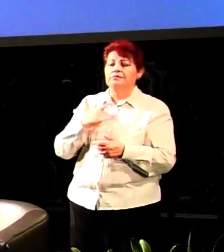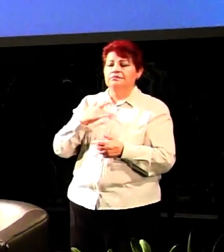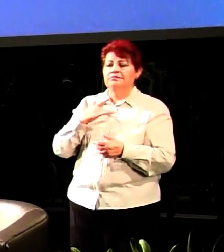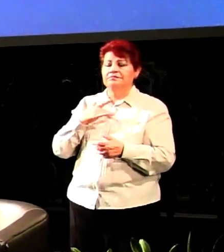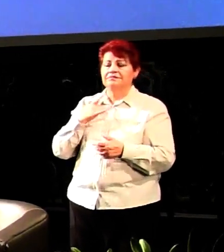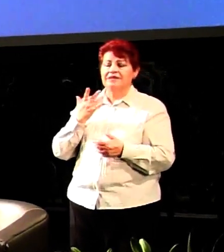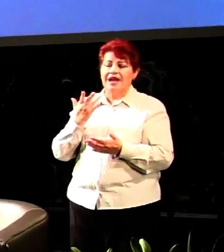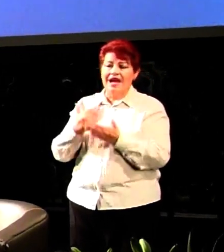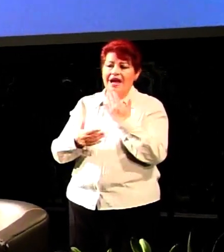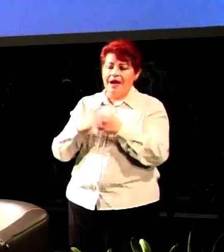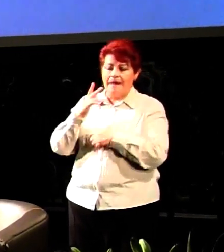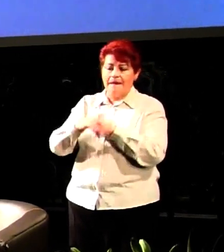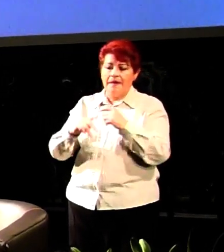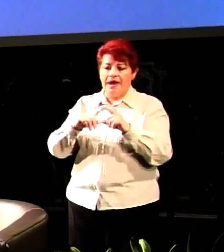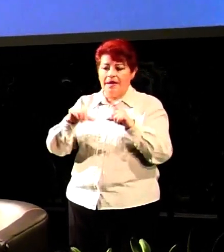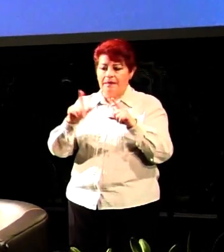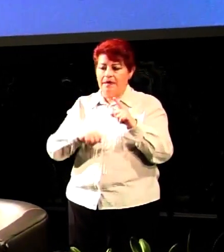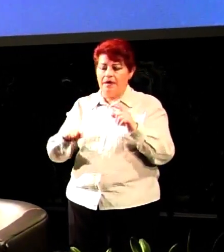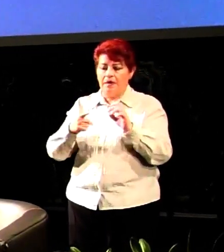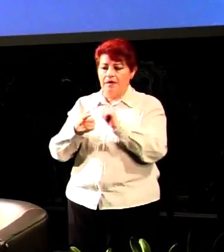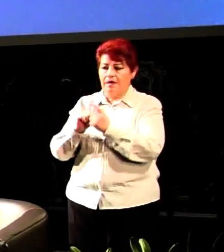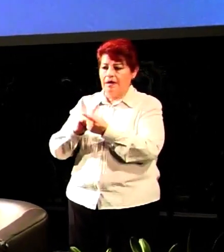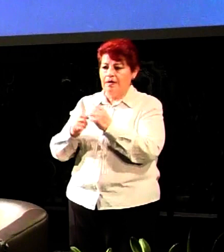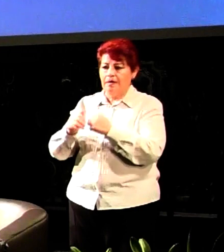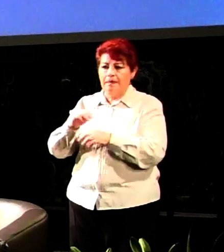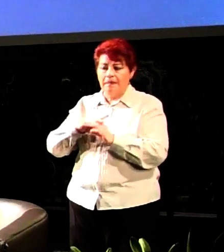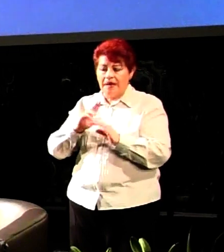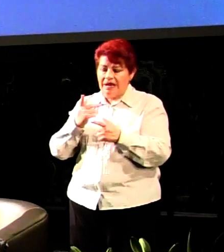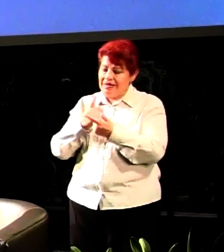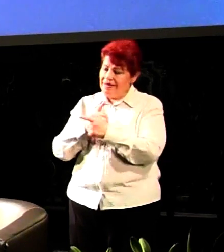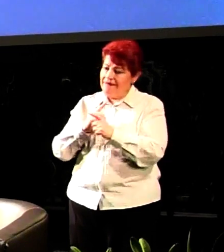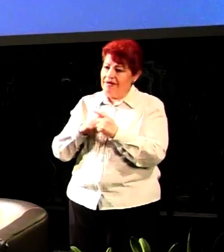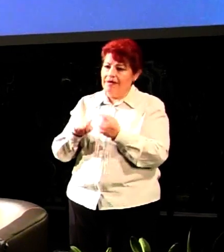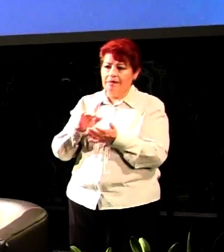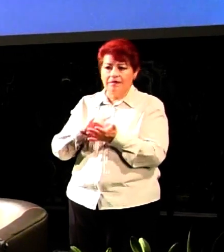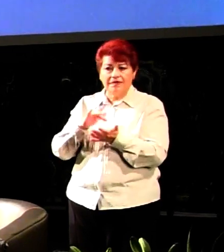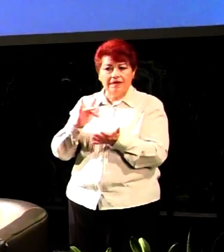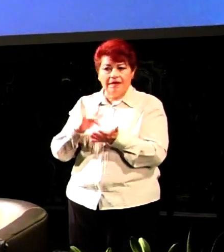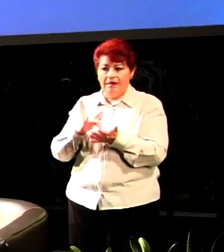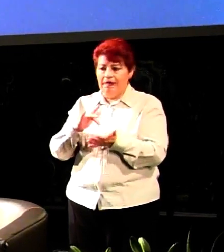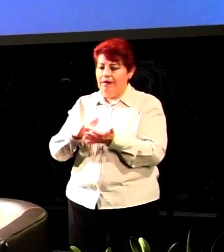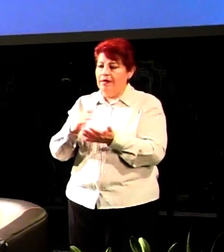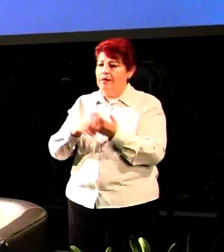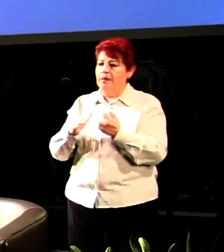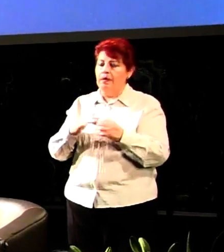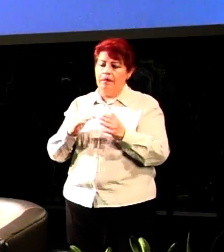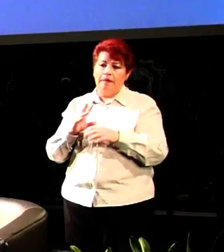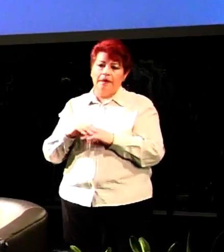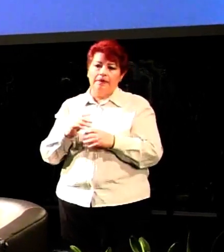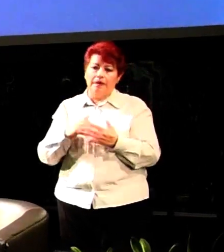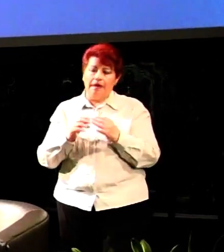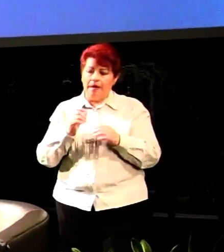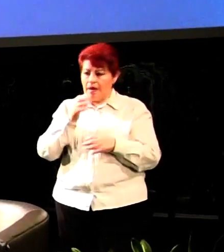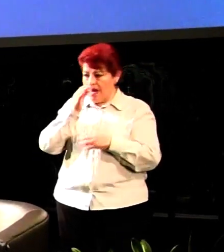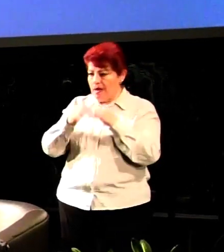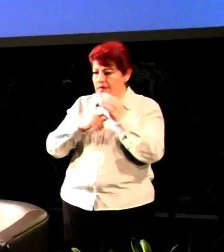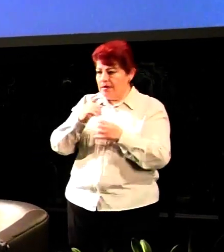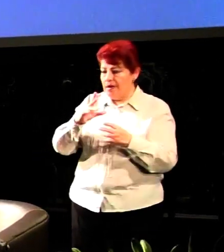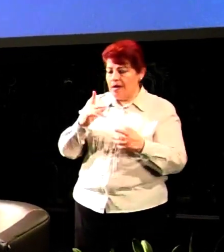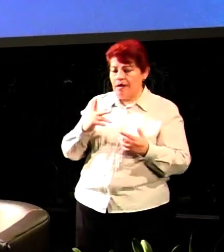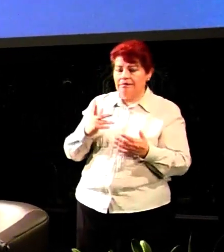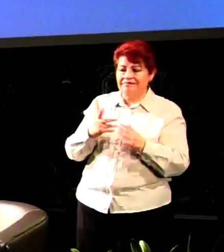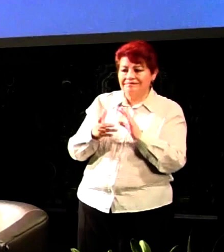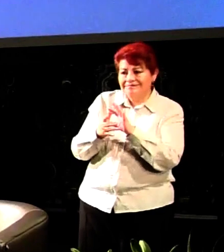cosechar un país en el que nos relacionemos de una forma muy diferente. Les doy las gracias por haberme permitido transmitir este